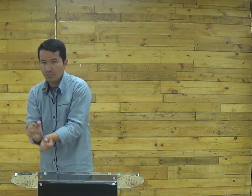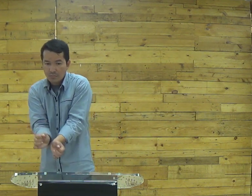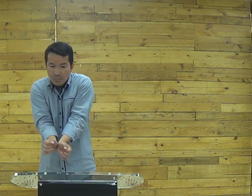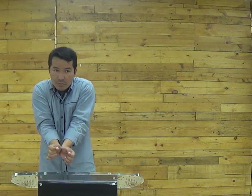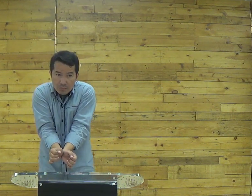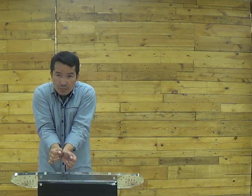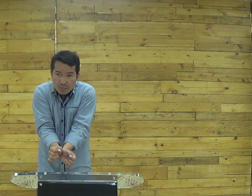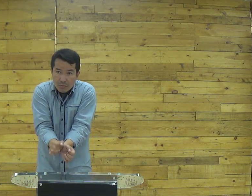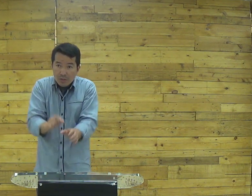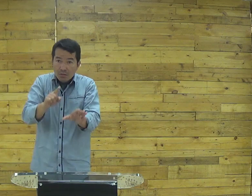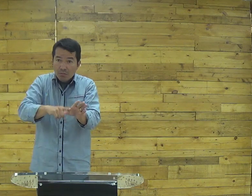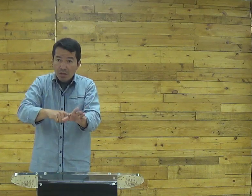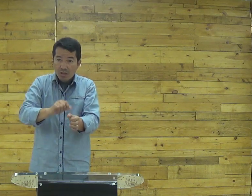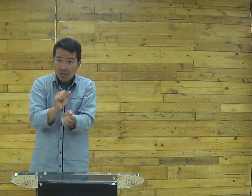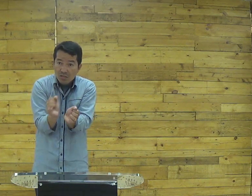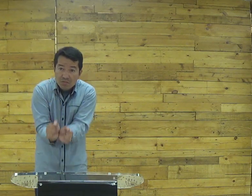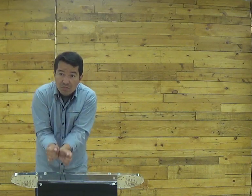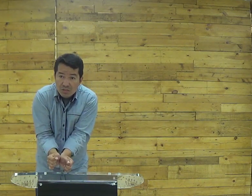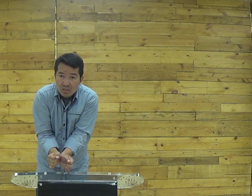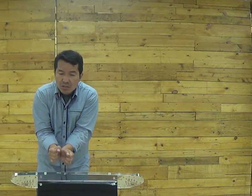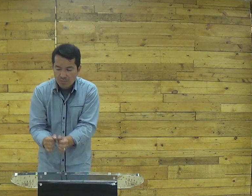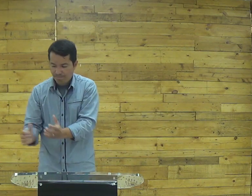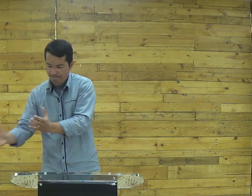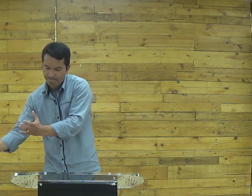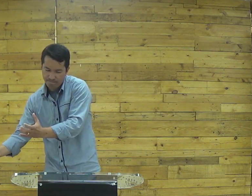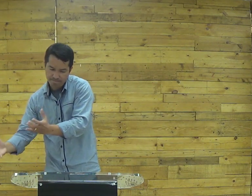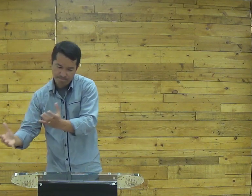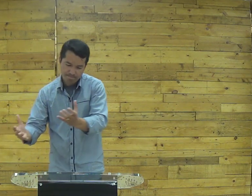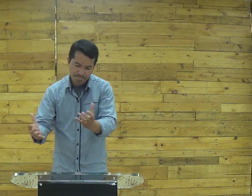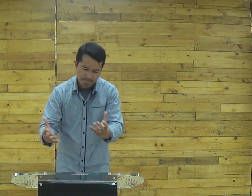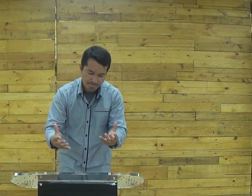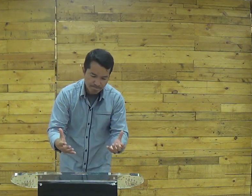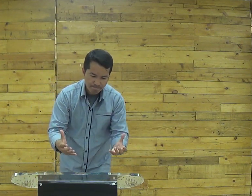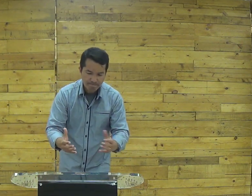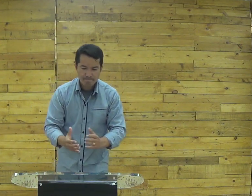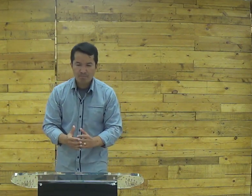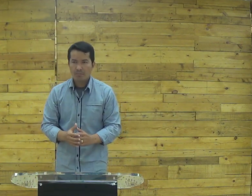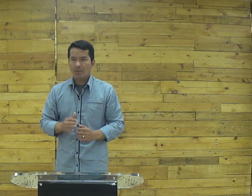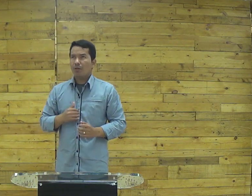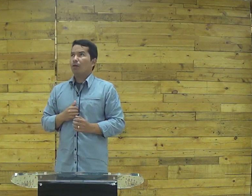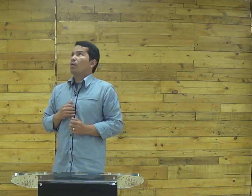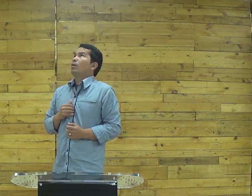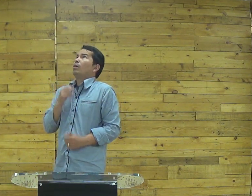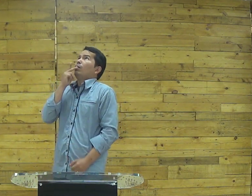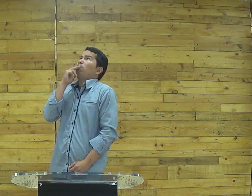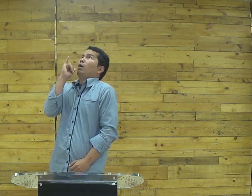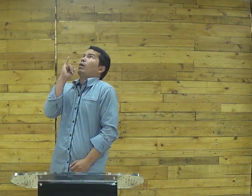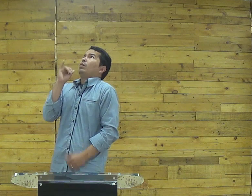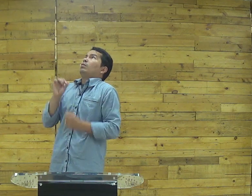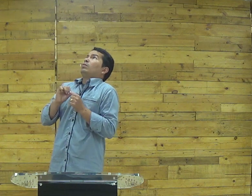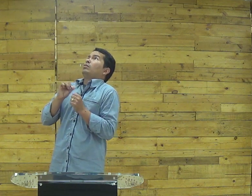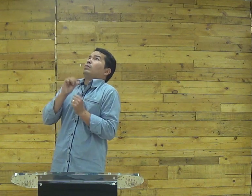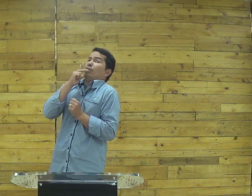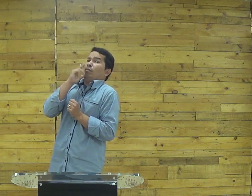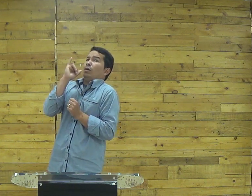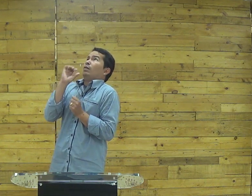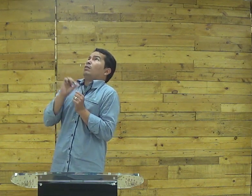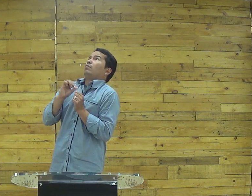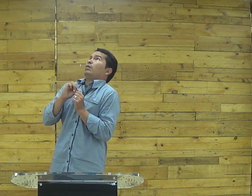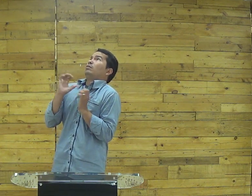diz: vem aqui, meu filho. Amarra seu filho pelos pés e pelas mãos e o coloca